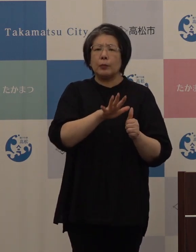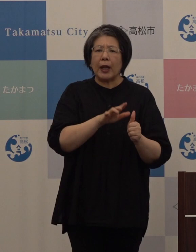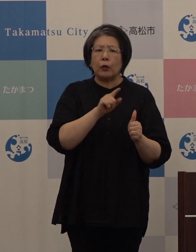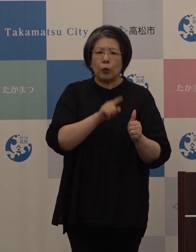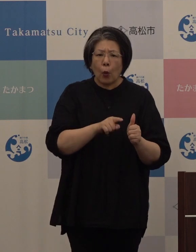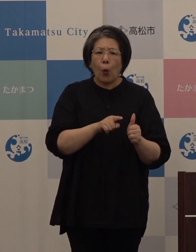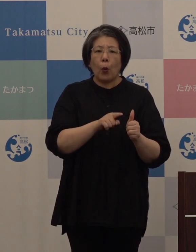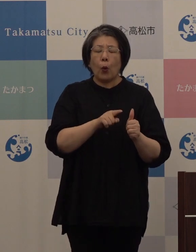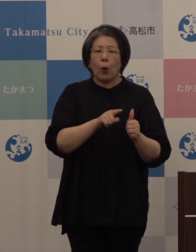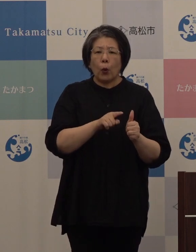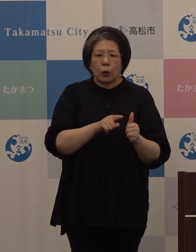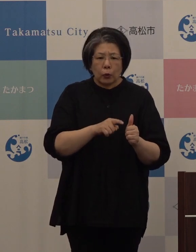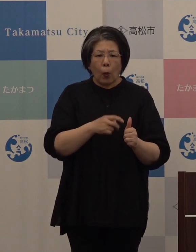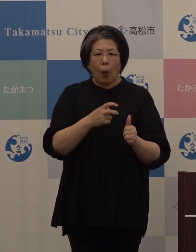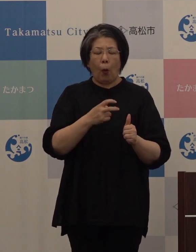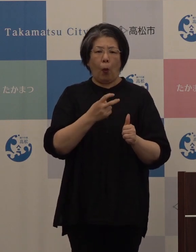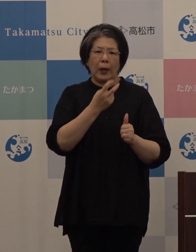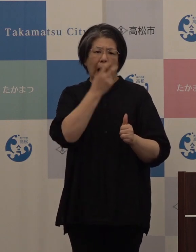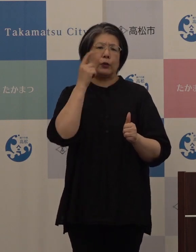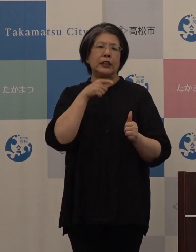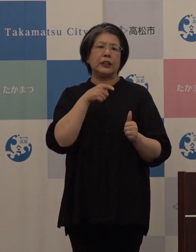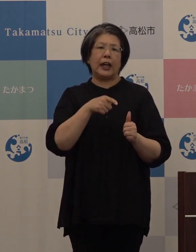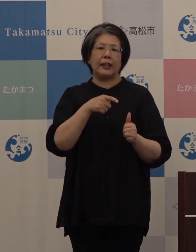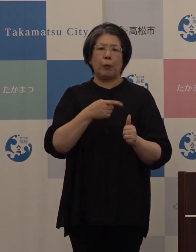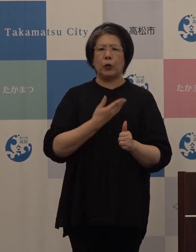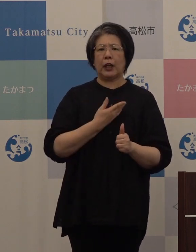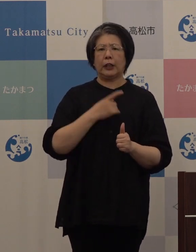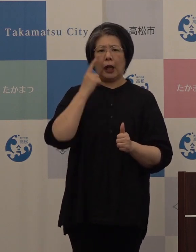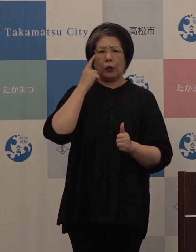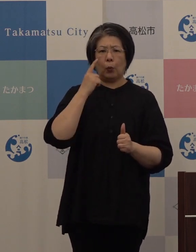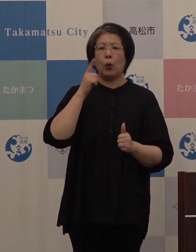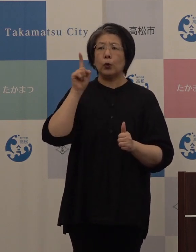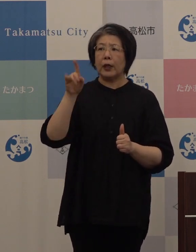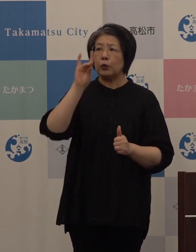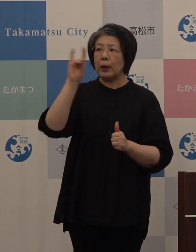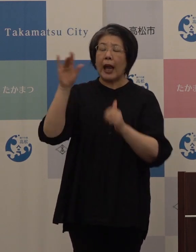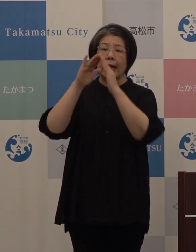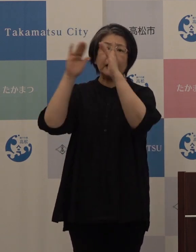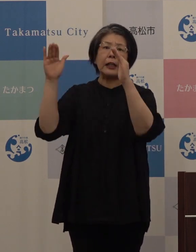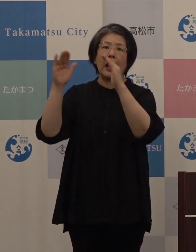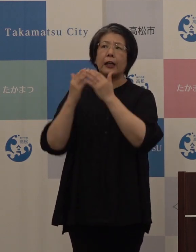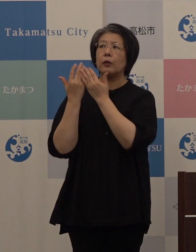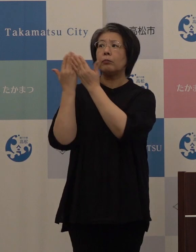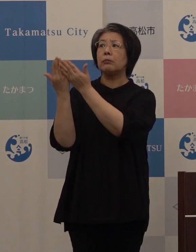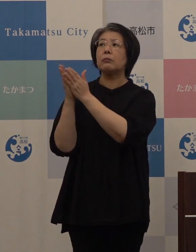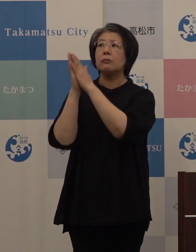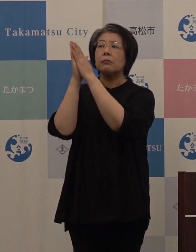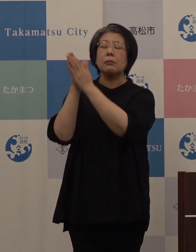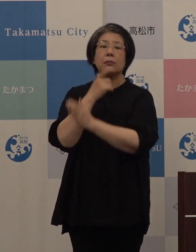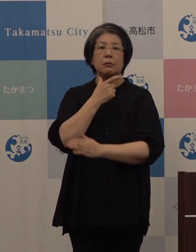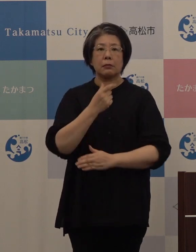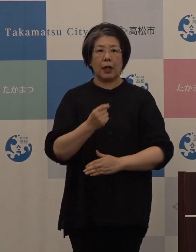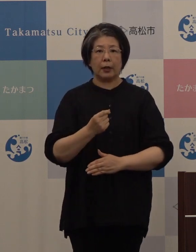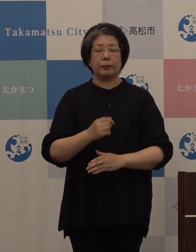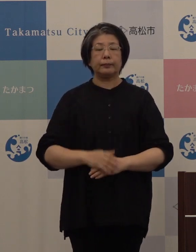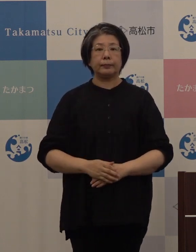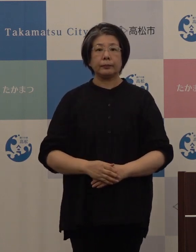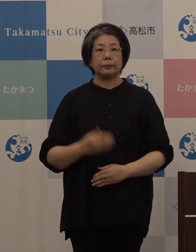ております。ただその辺の事実認定は議会にお任せしたいというふうに思います。 今回の